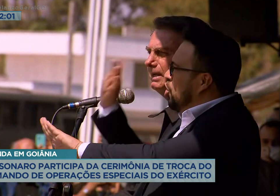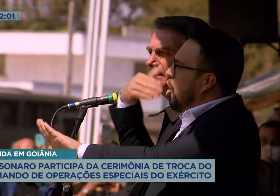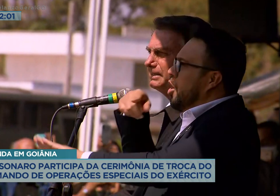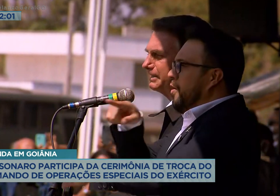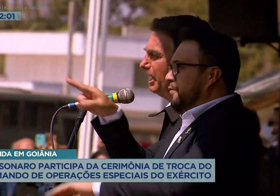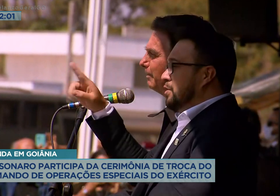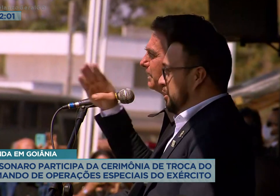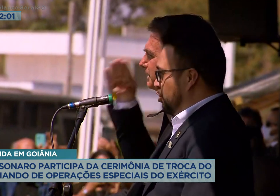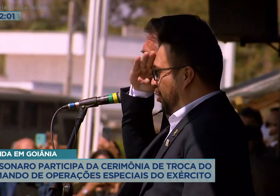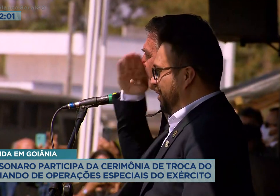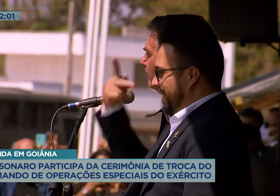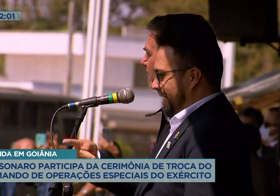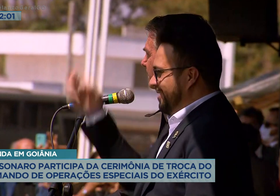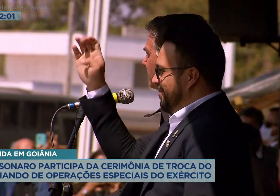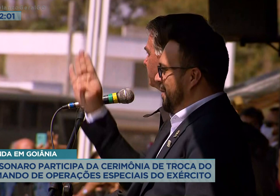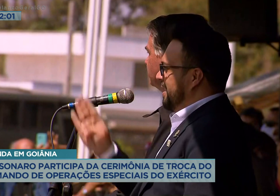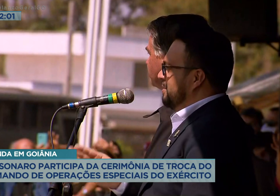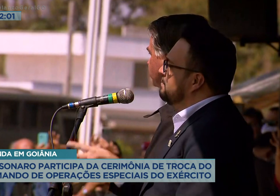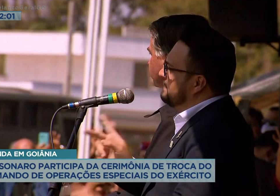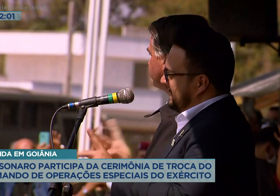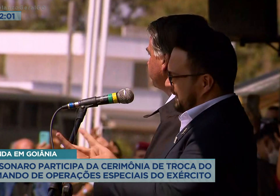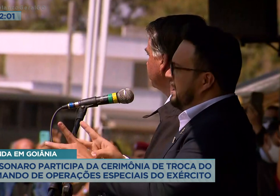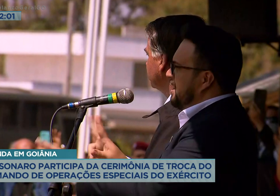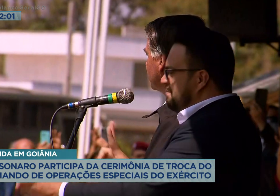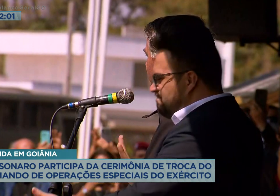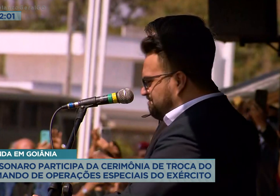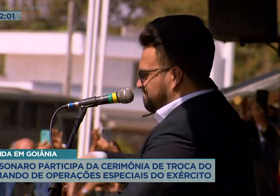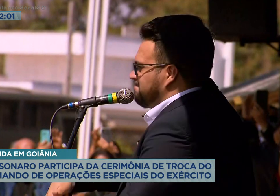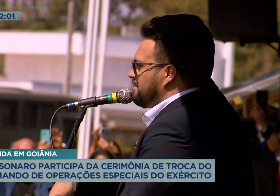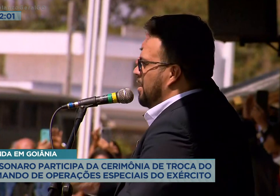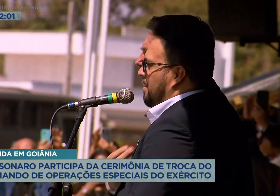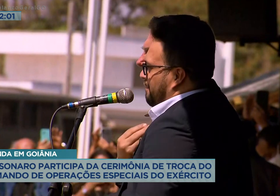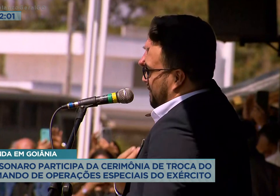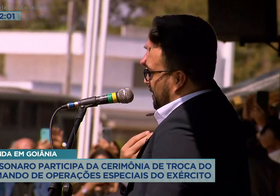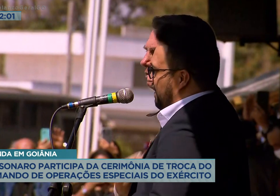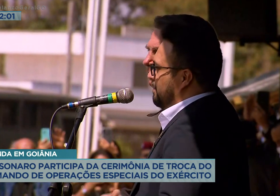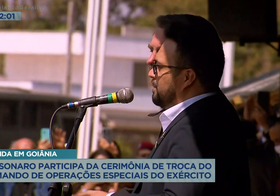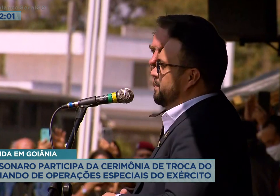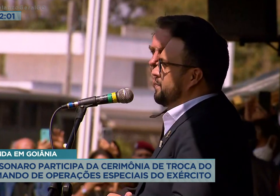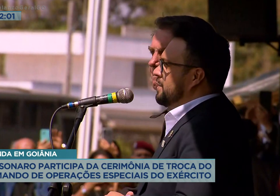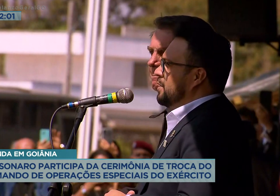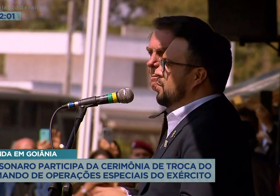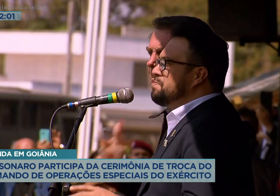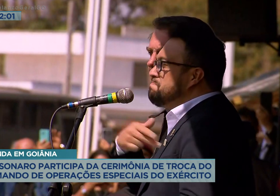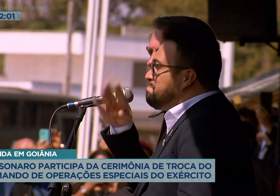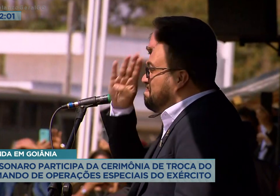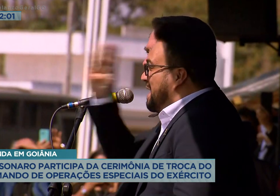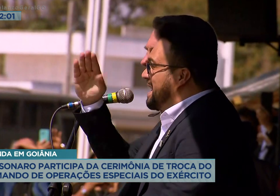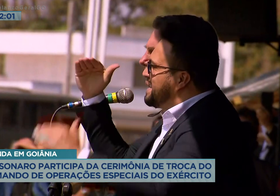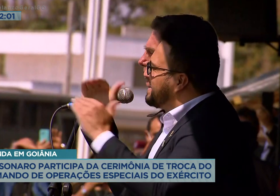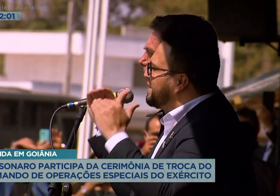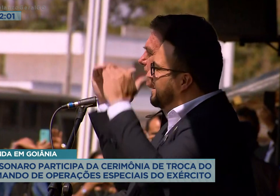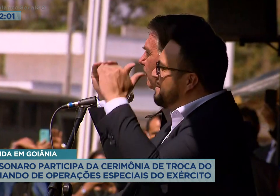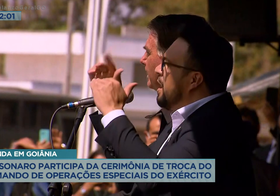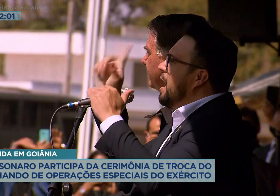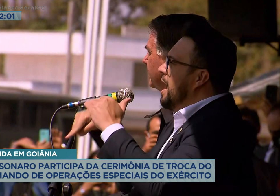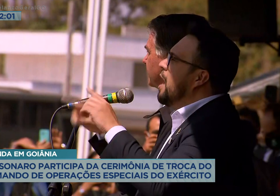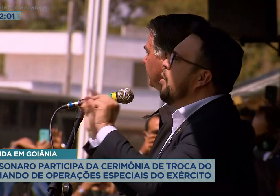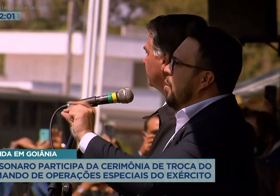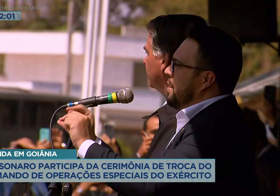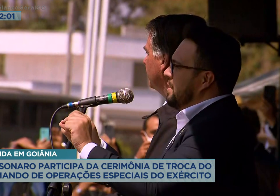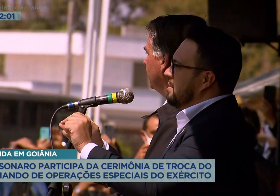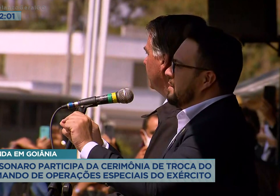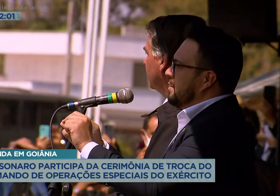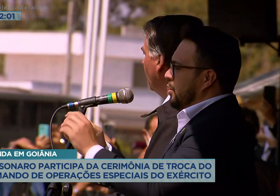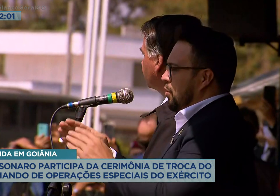brasileiro, sempre esteve presente. E o que está acima de tudo é o destino da nossa